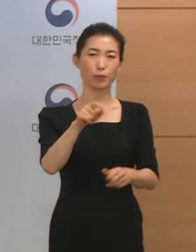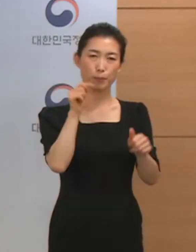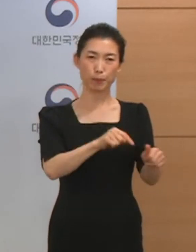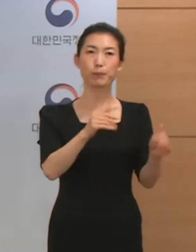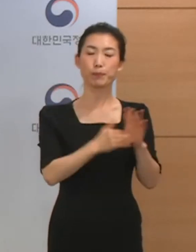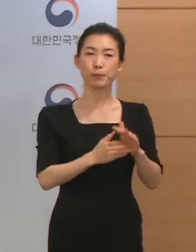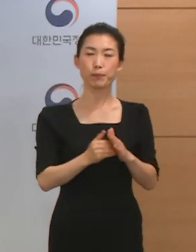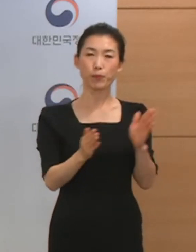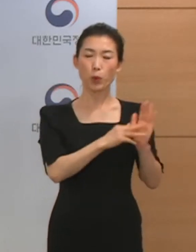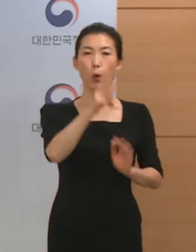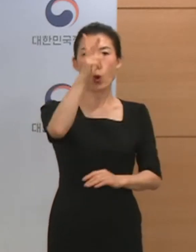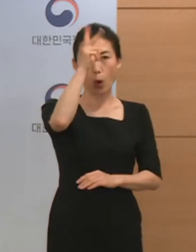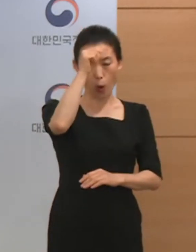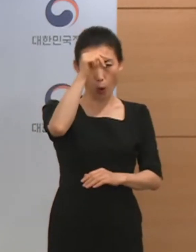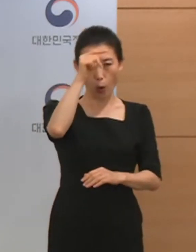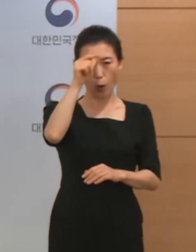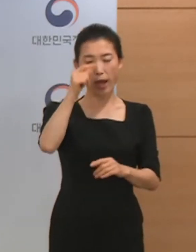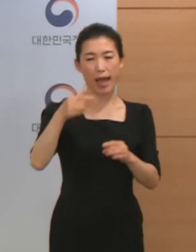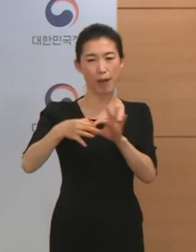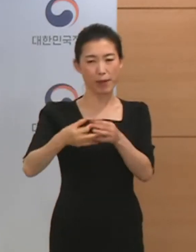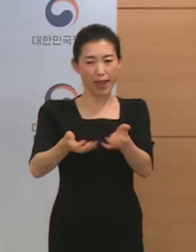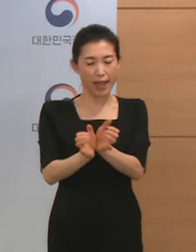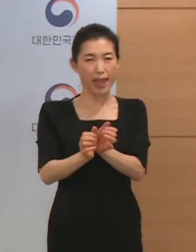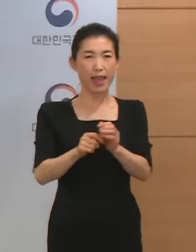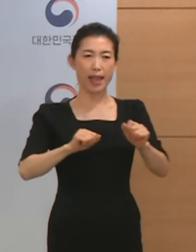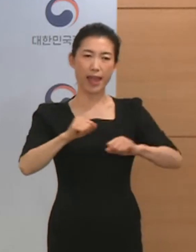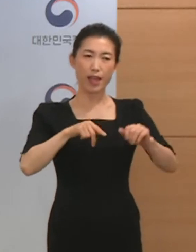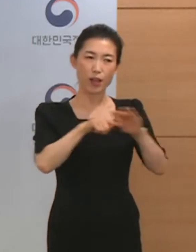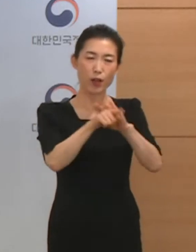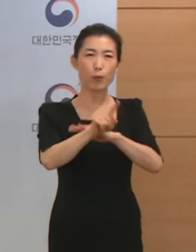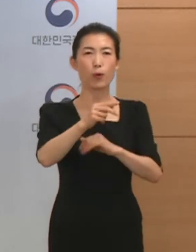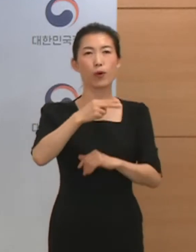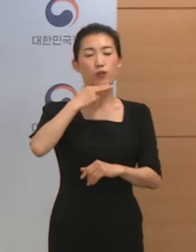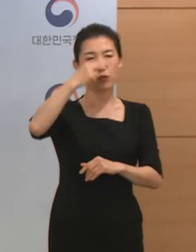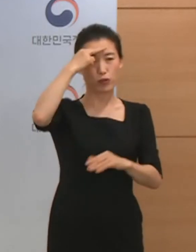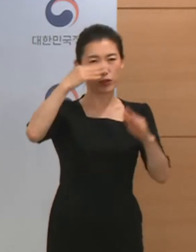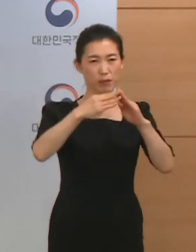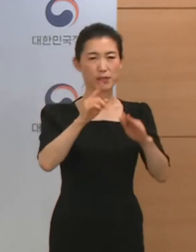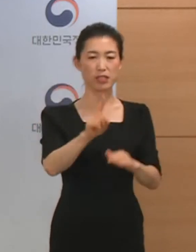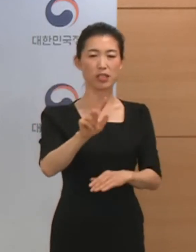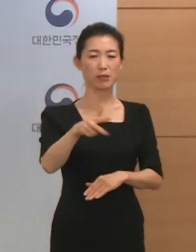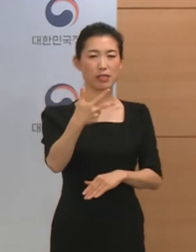또한 경찰청 등과 함께 유흥시설